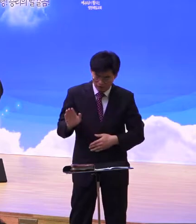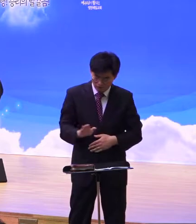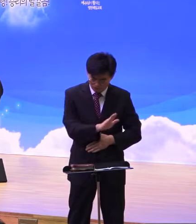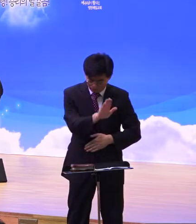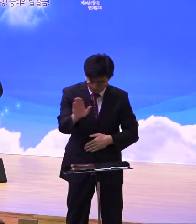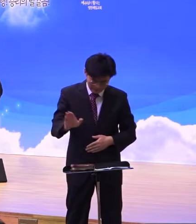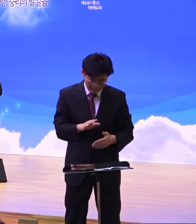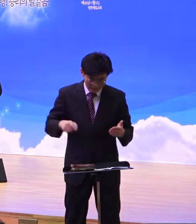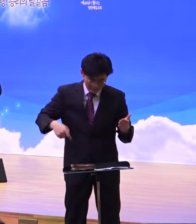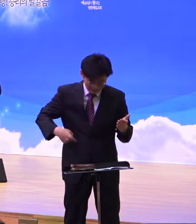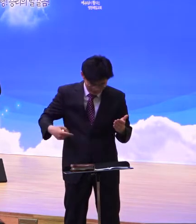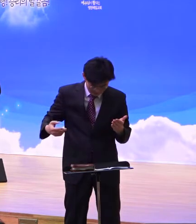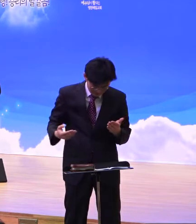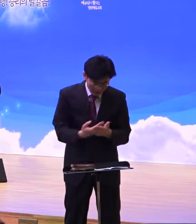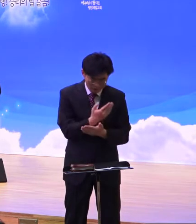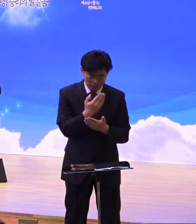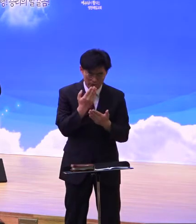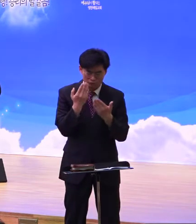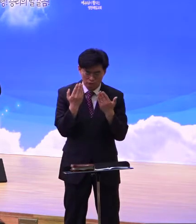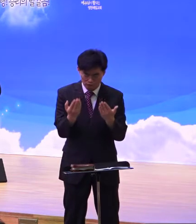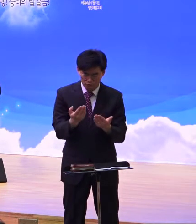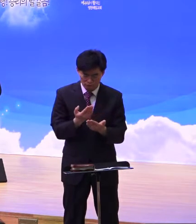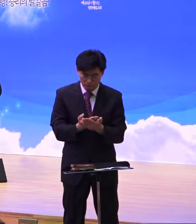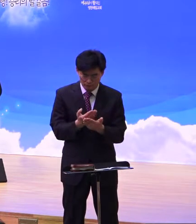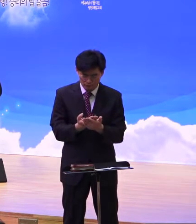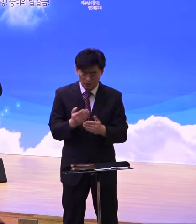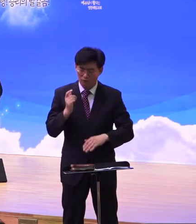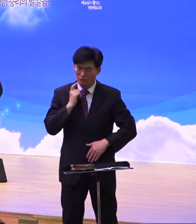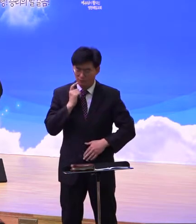주시옵소서. 단위에 세우신 목사님에게